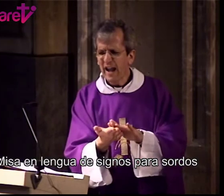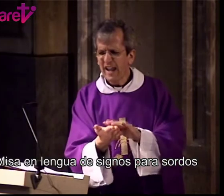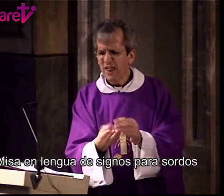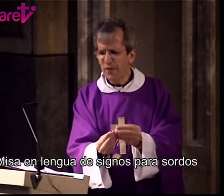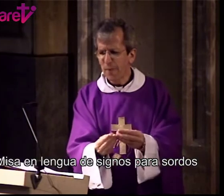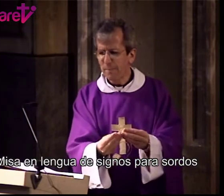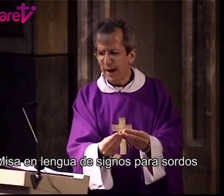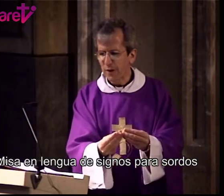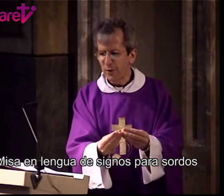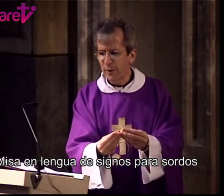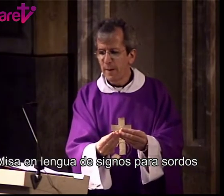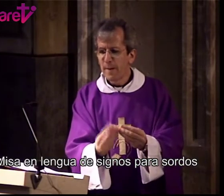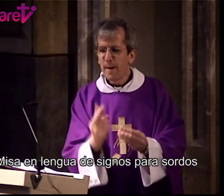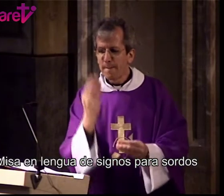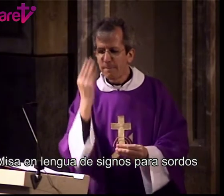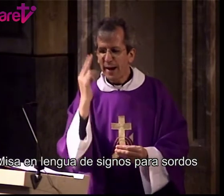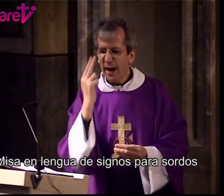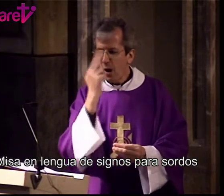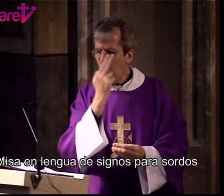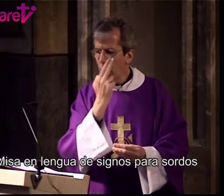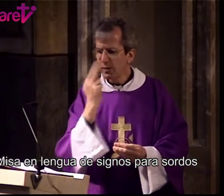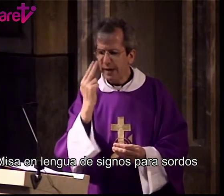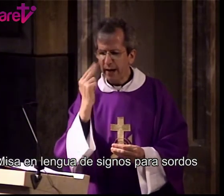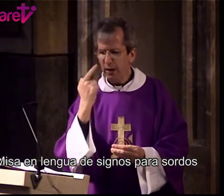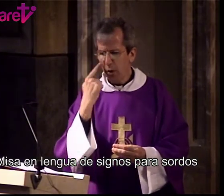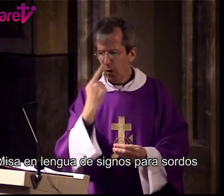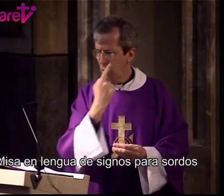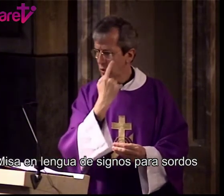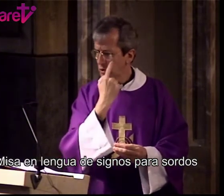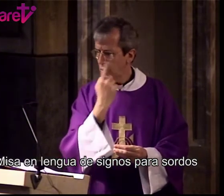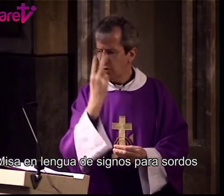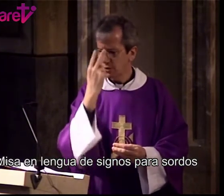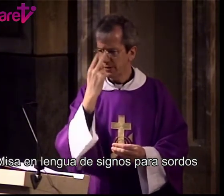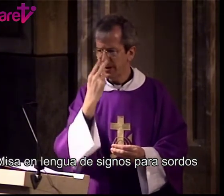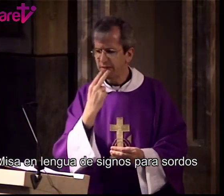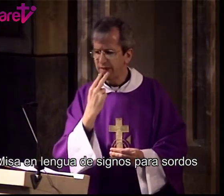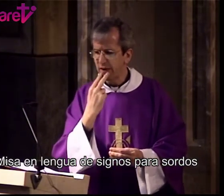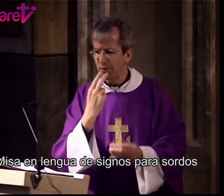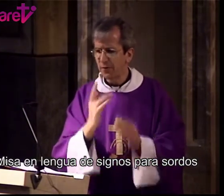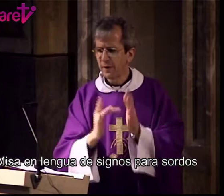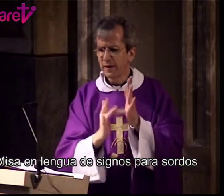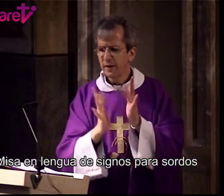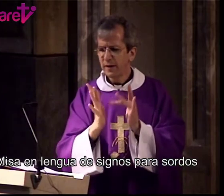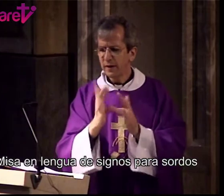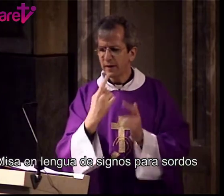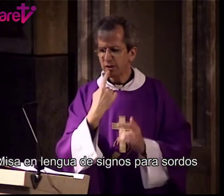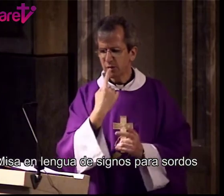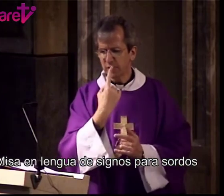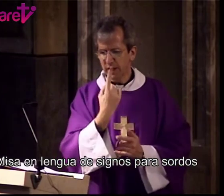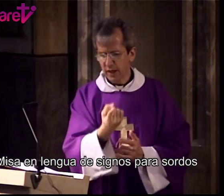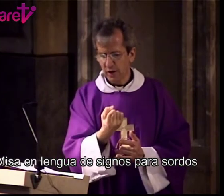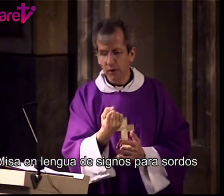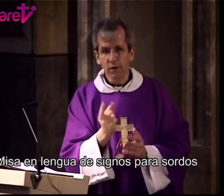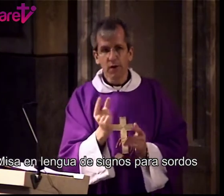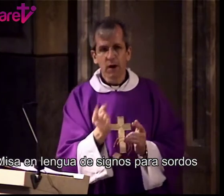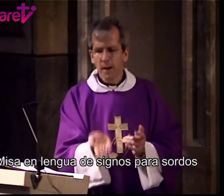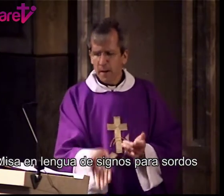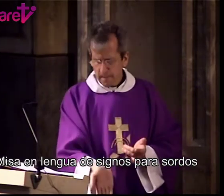hizo barro para untar los ojos del ciego. Y Jesús le dijo: